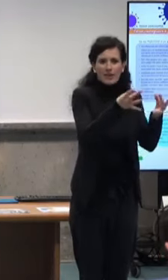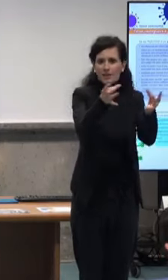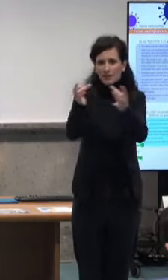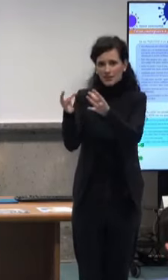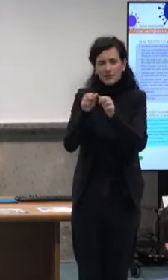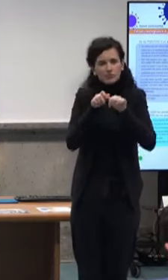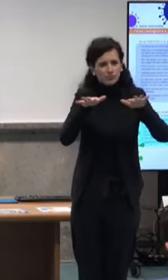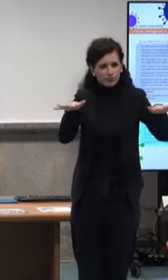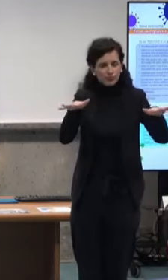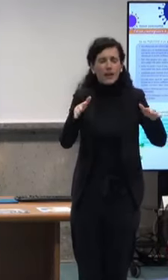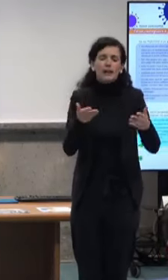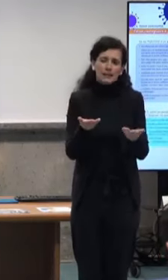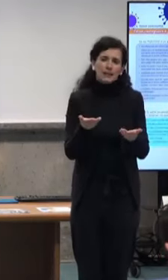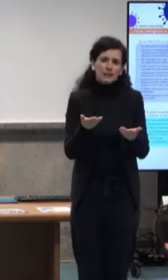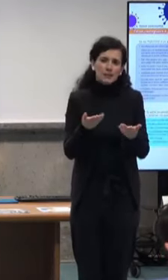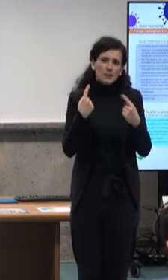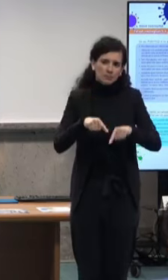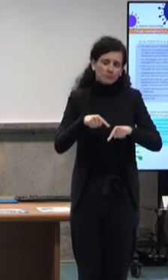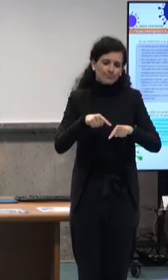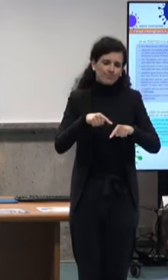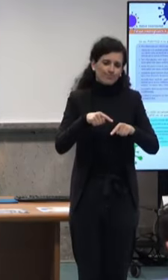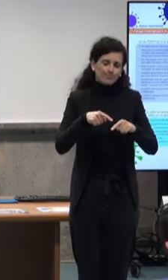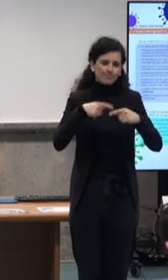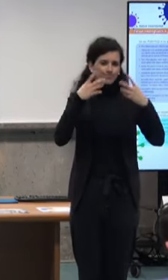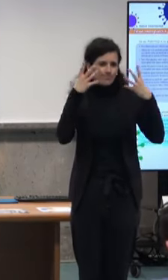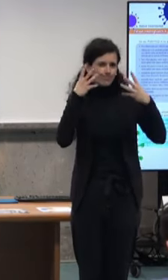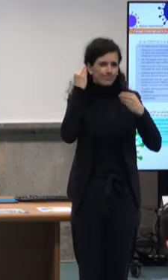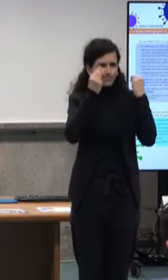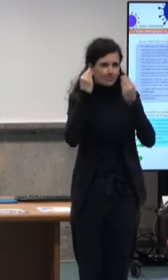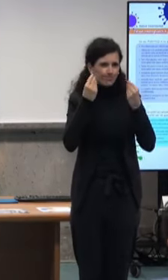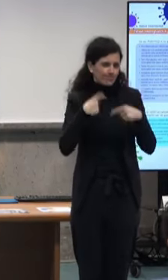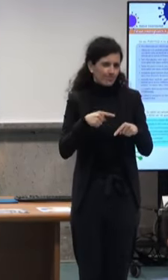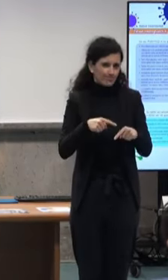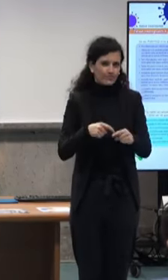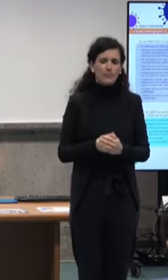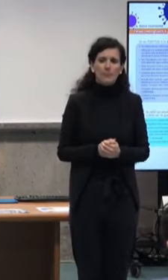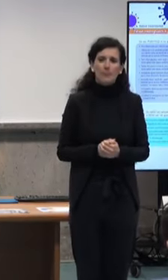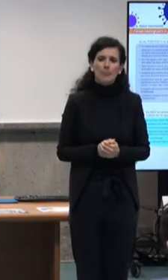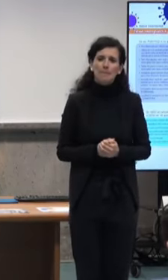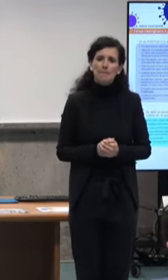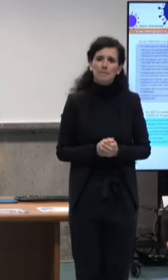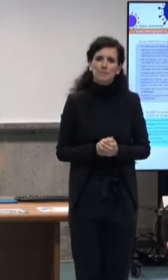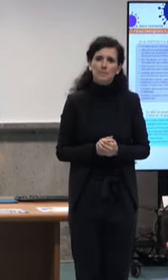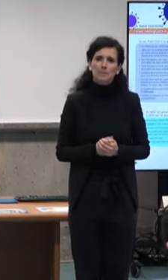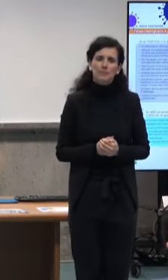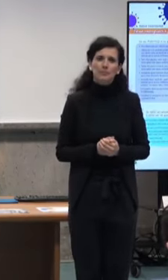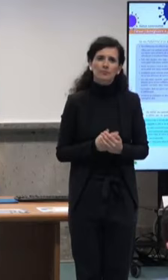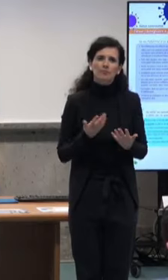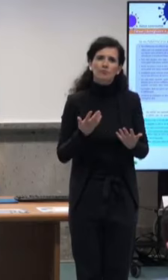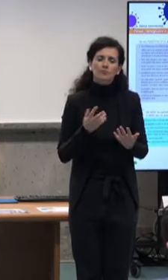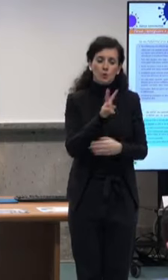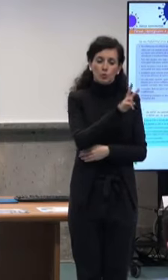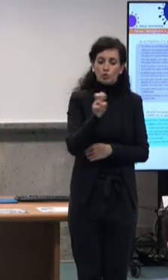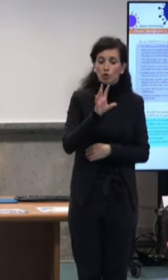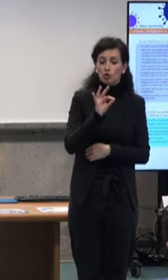ulteriormente quindi questo è un po questo è il ragionamento alla base ci sono almeno 250